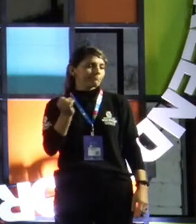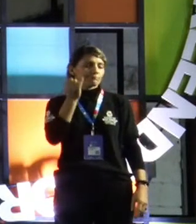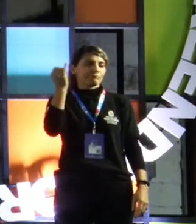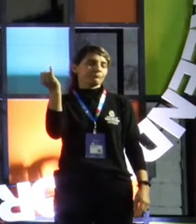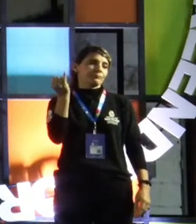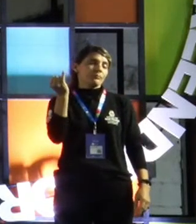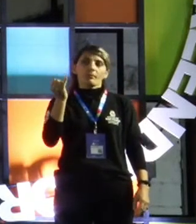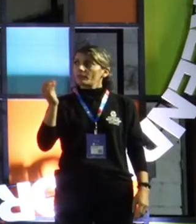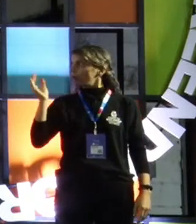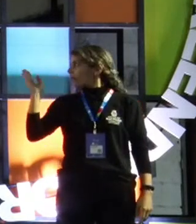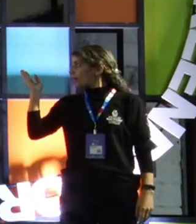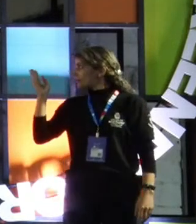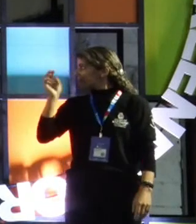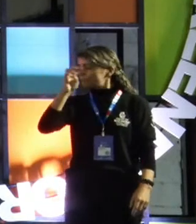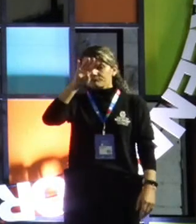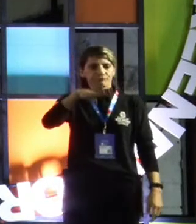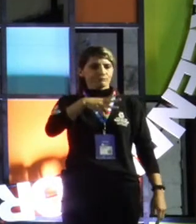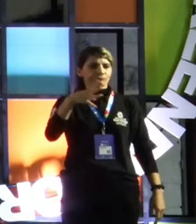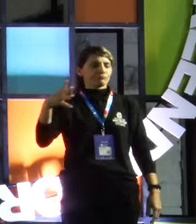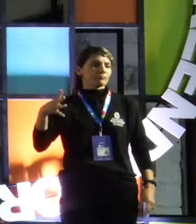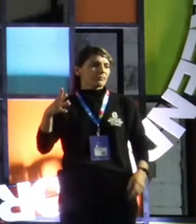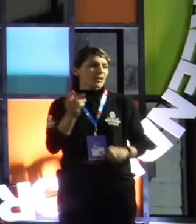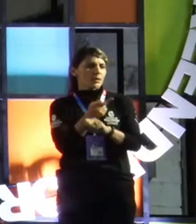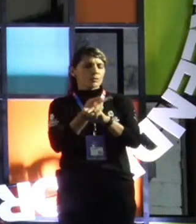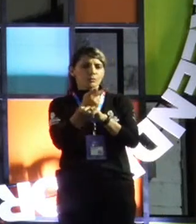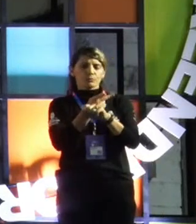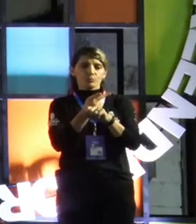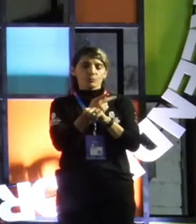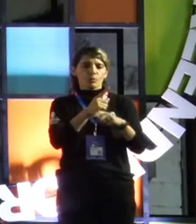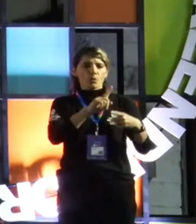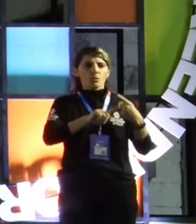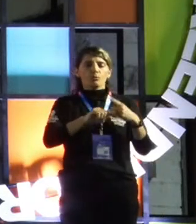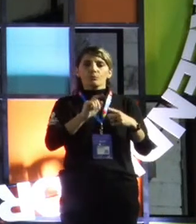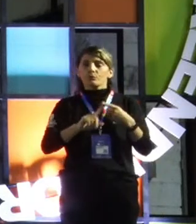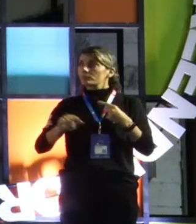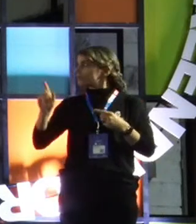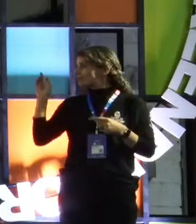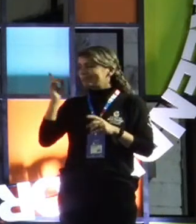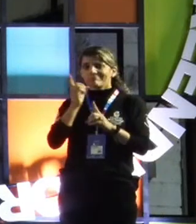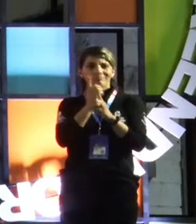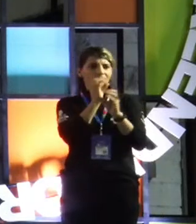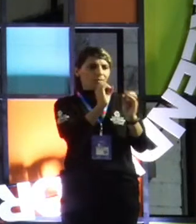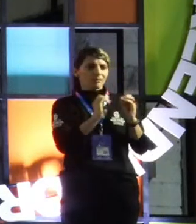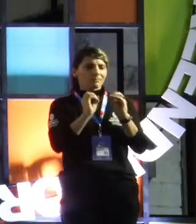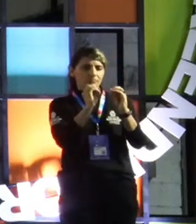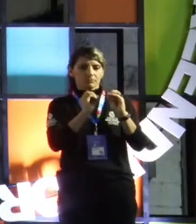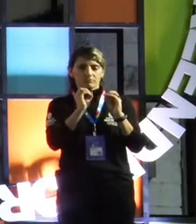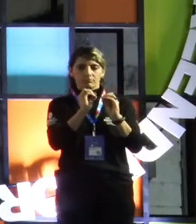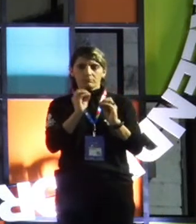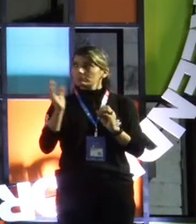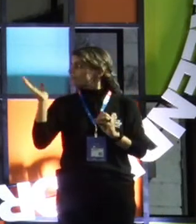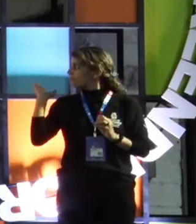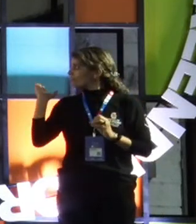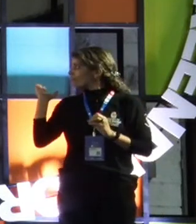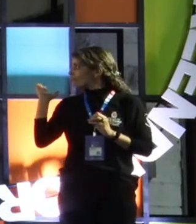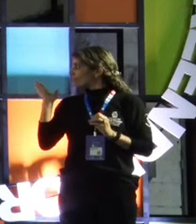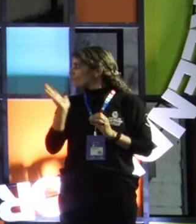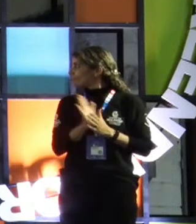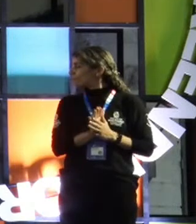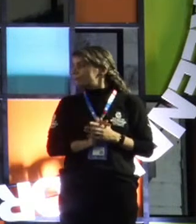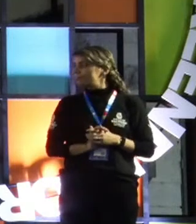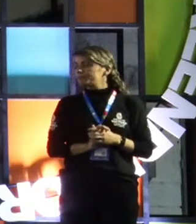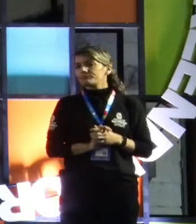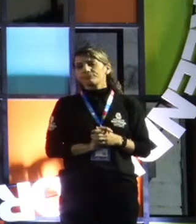para mim, quando eu estava procurando esse produto do Excel, que eu não achava na versão do Excel, ali da versão